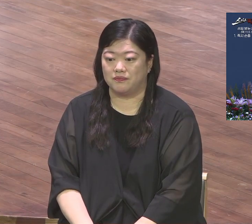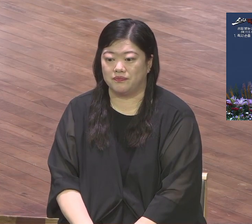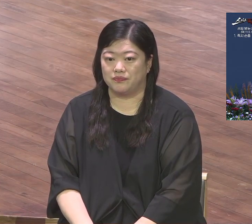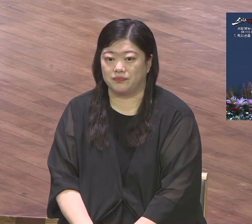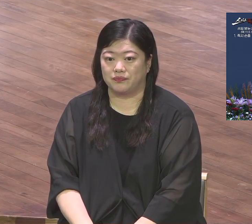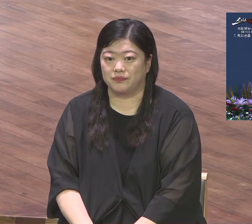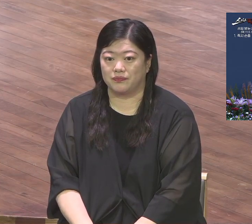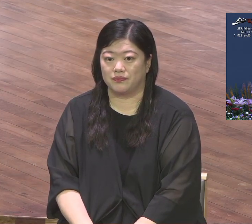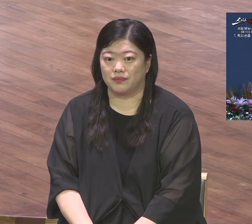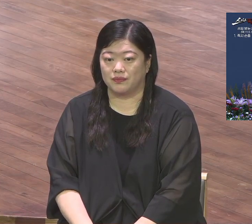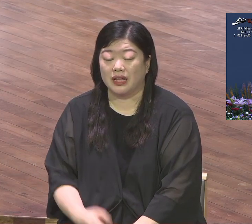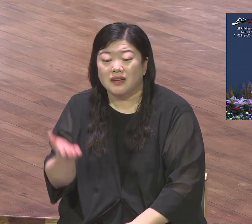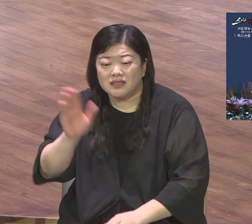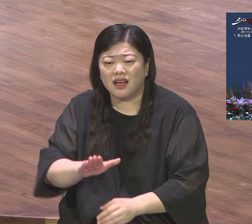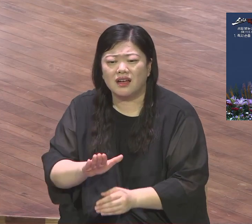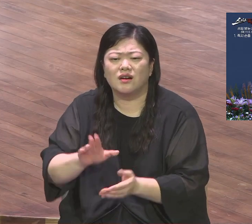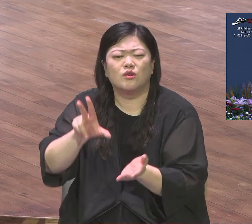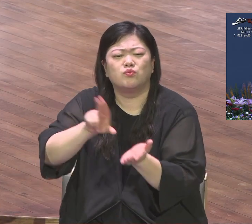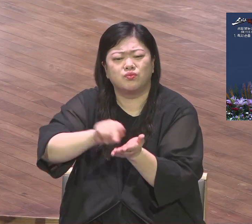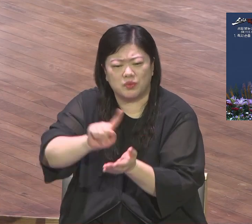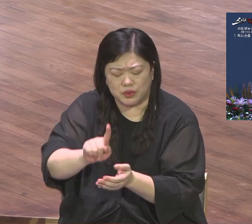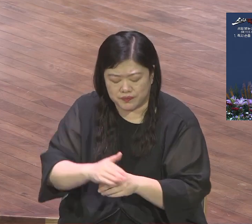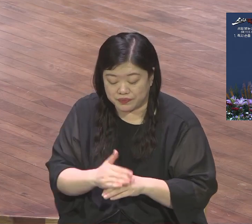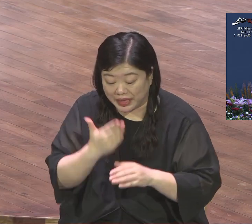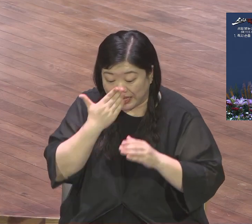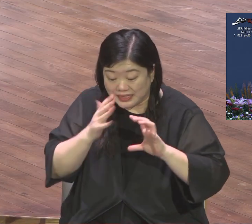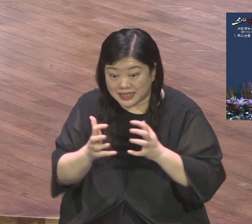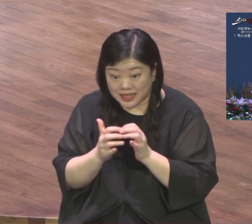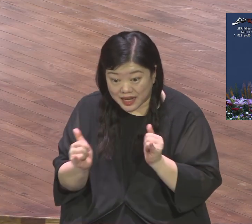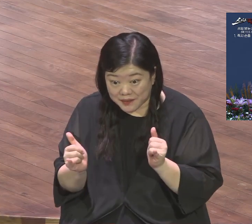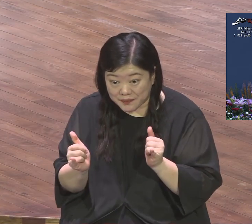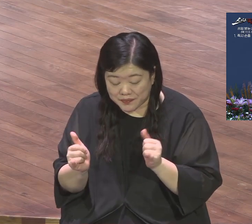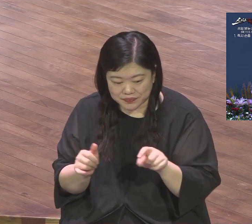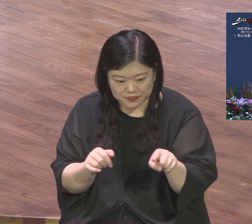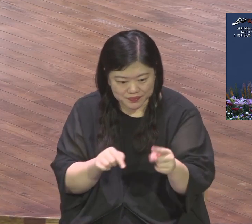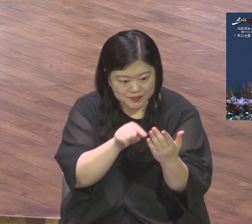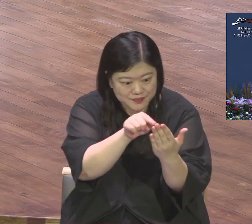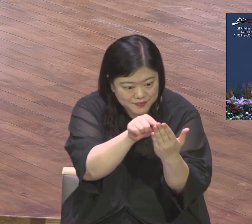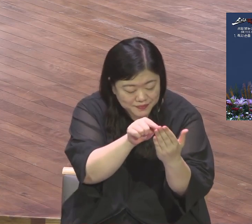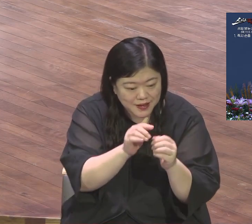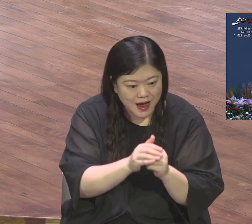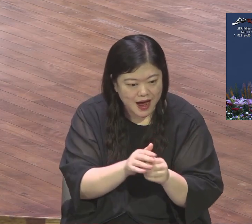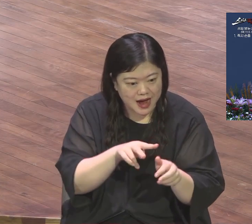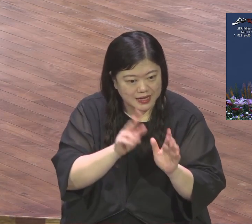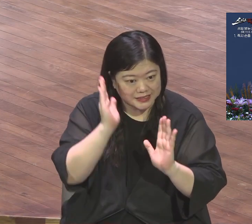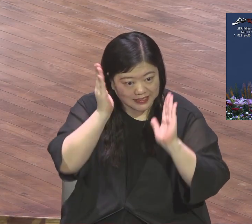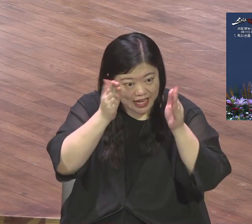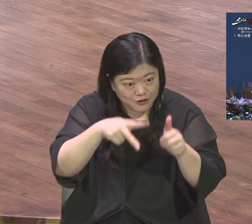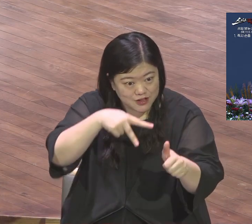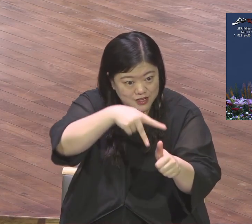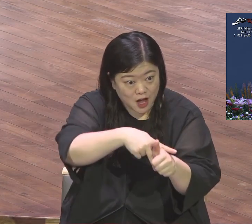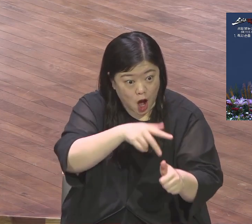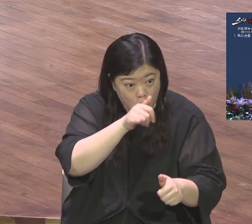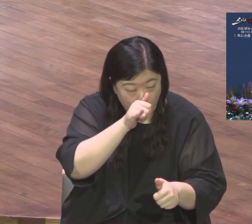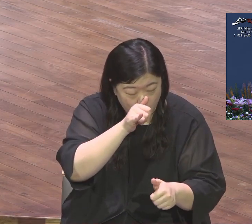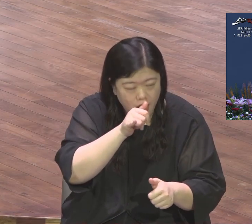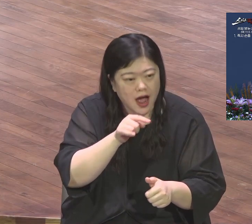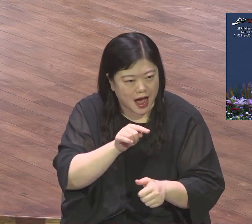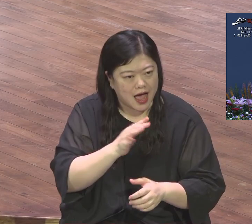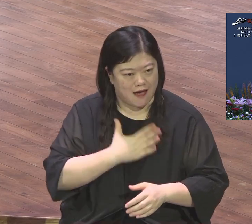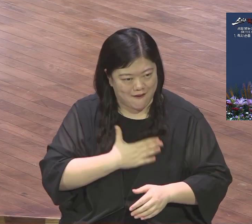주실 정치적, 군사적 이 메시아라고 기대했지만은 성경은 전혀